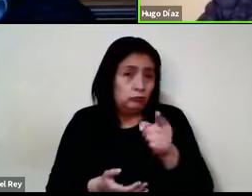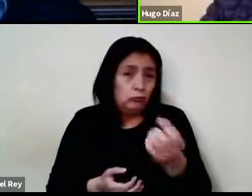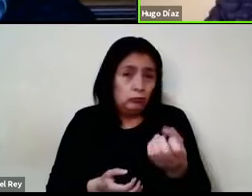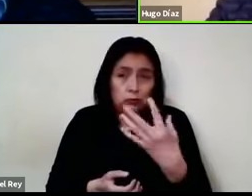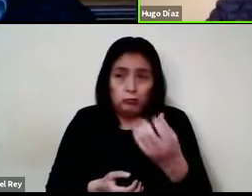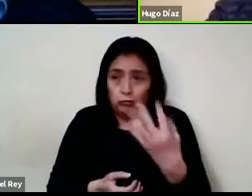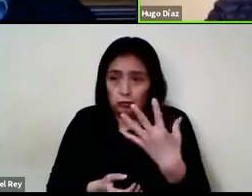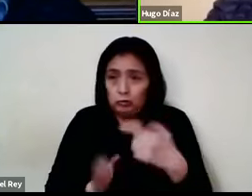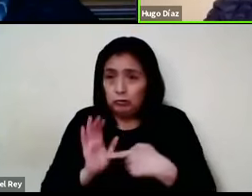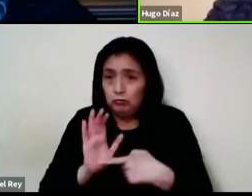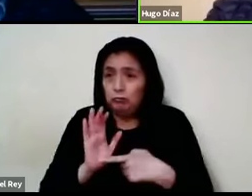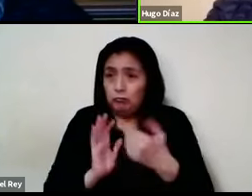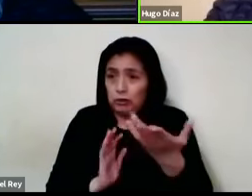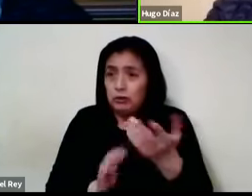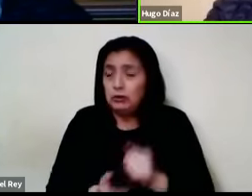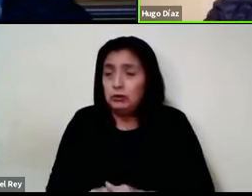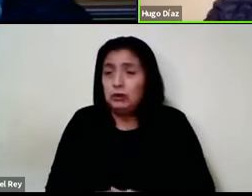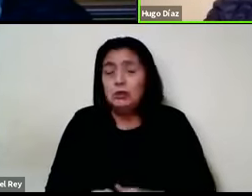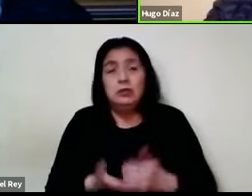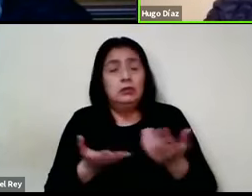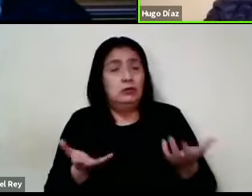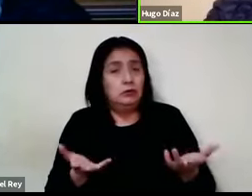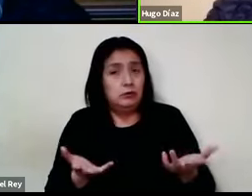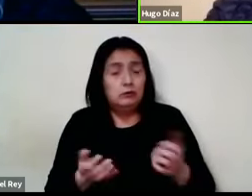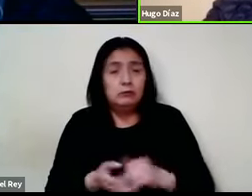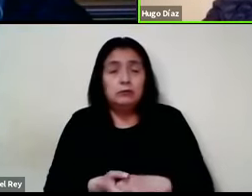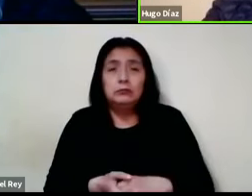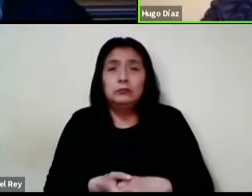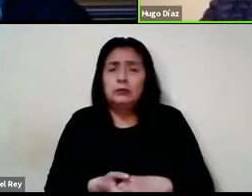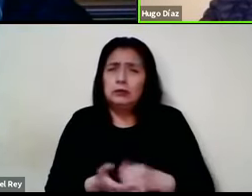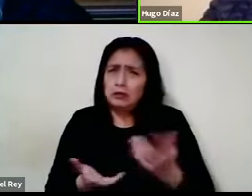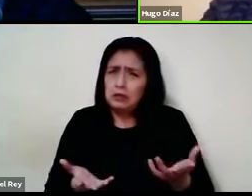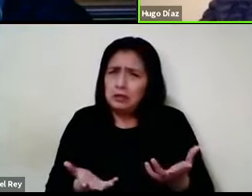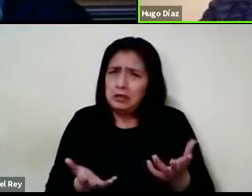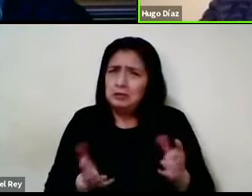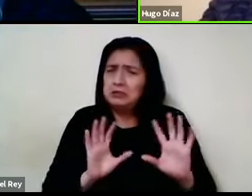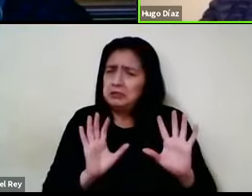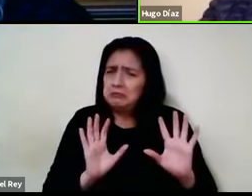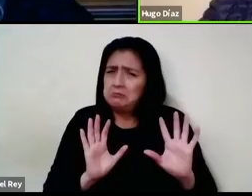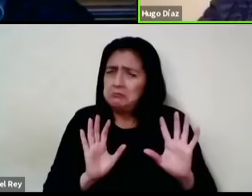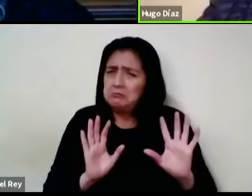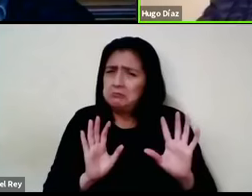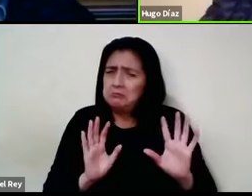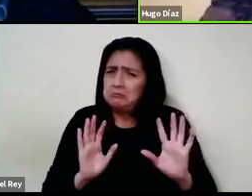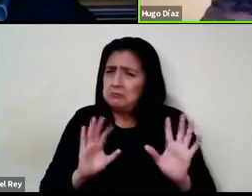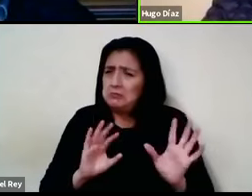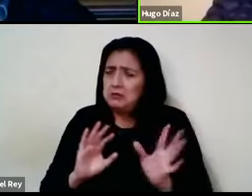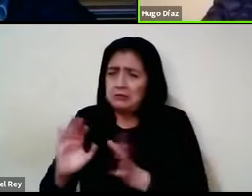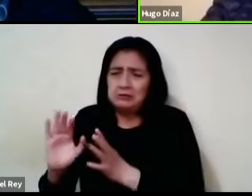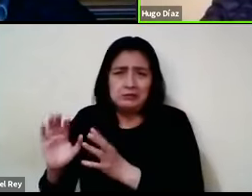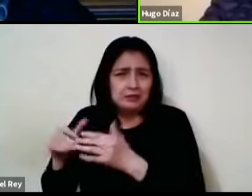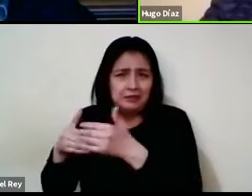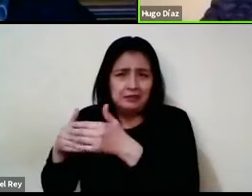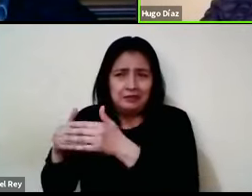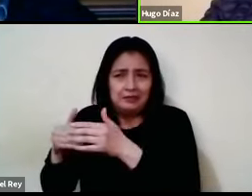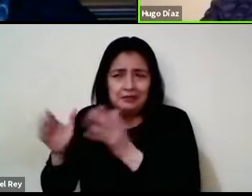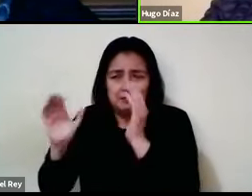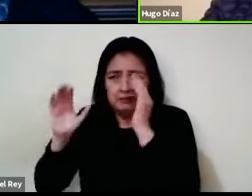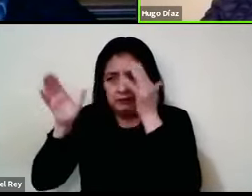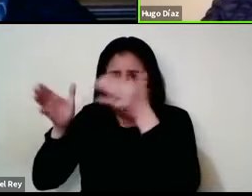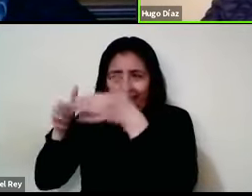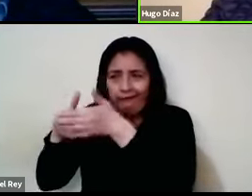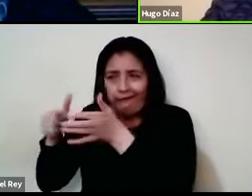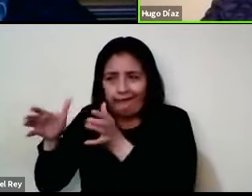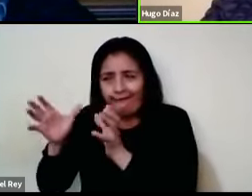estás mostrando es que hay que salirse justamente de la caja, ¿no? Y